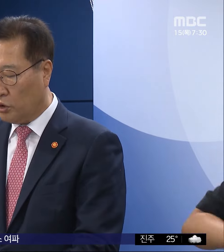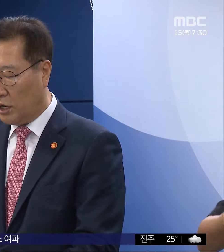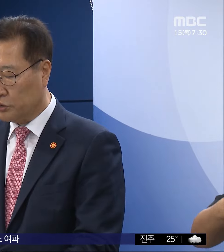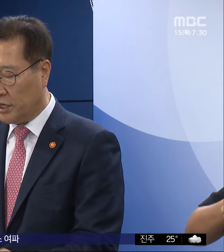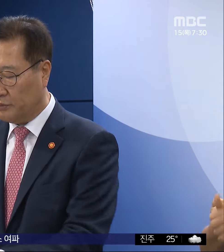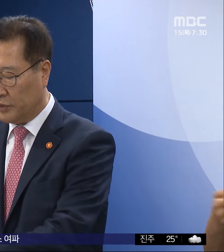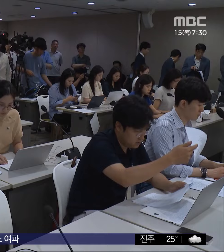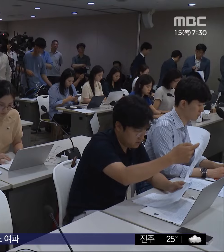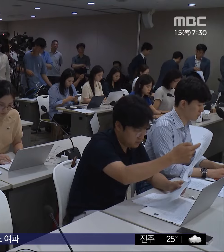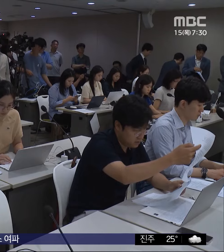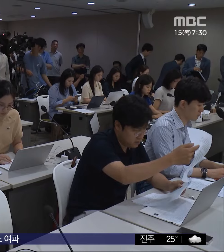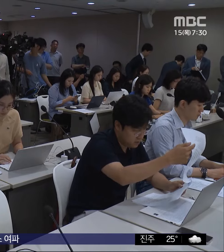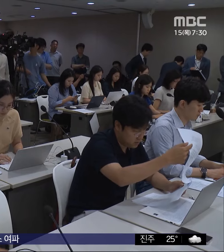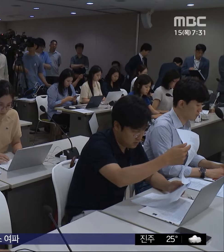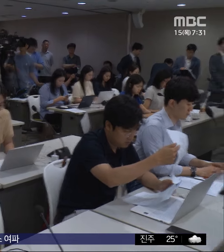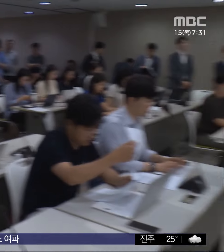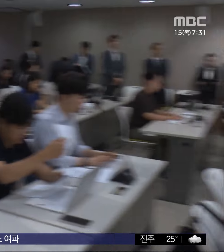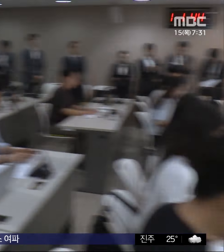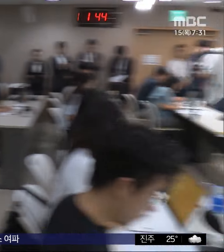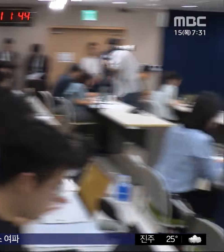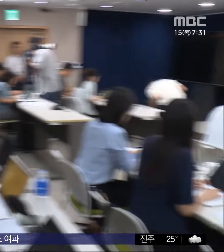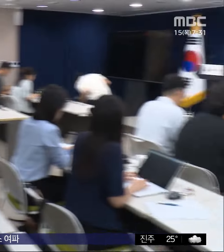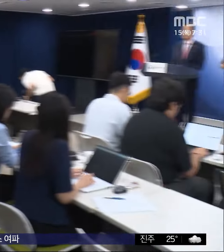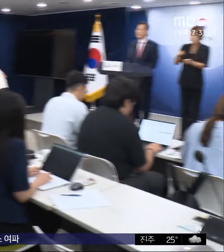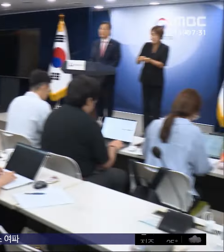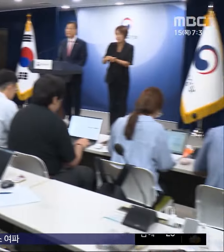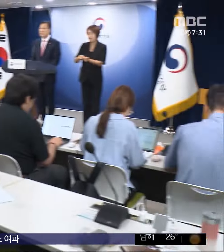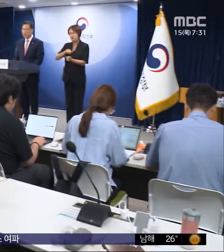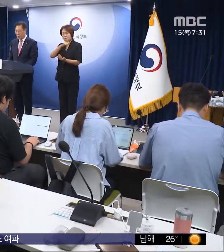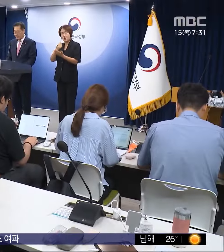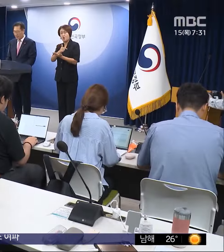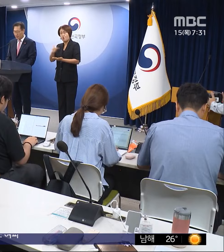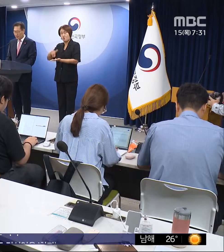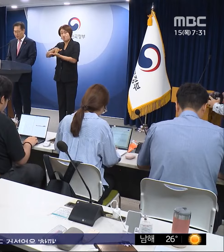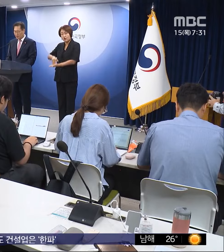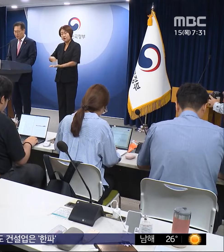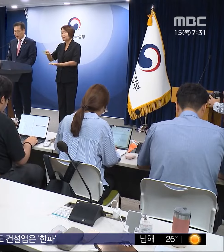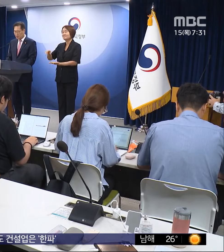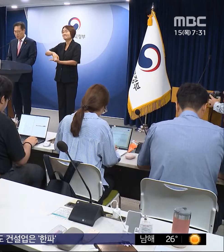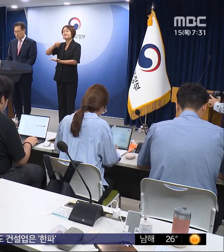사면이라고 설명했습니다. MBC 뉴스 김상훈입니다.